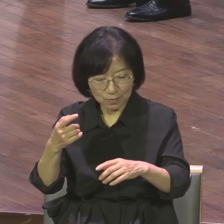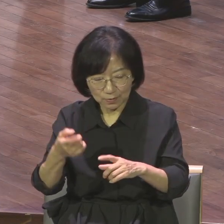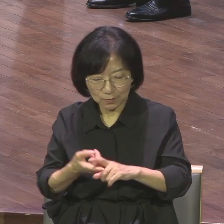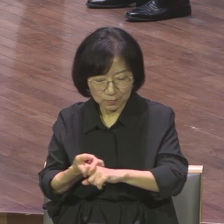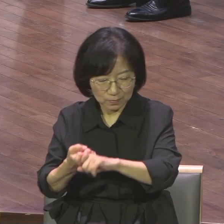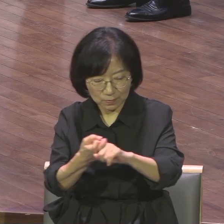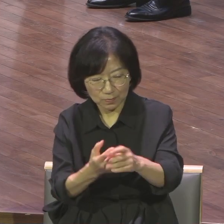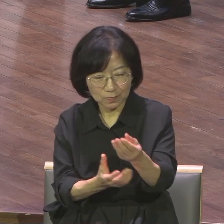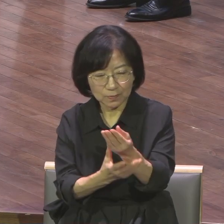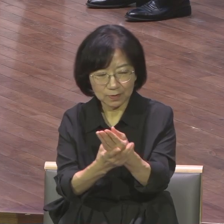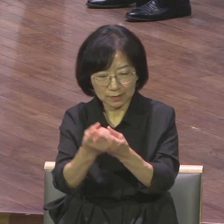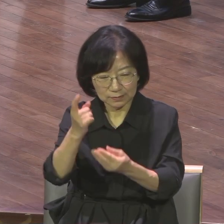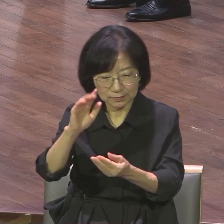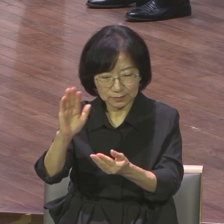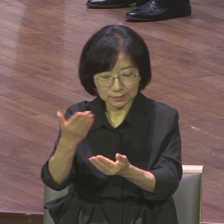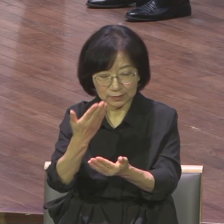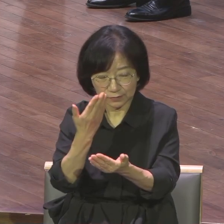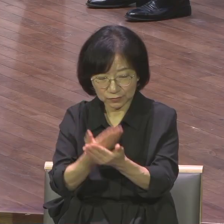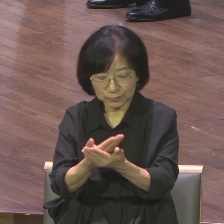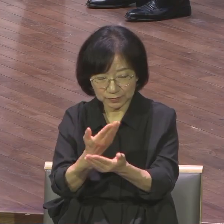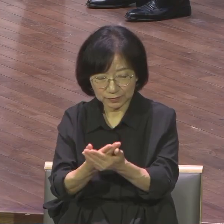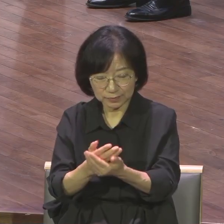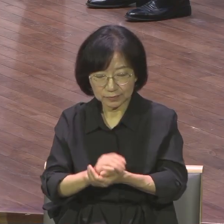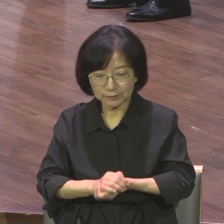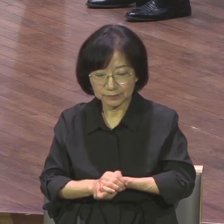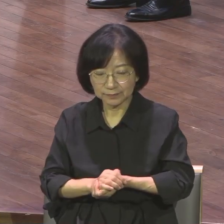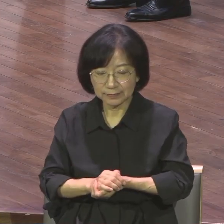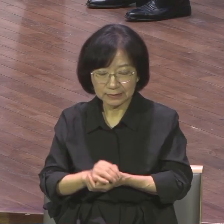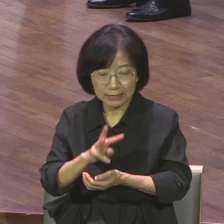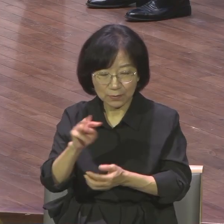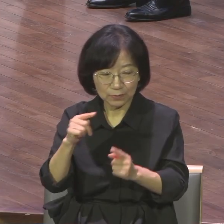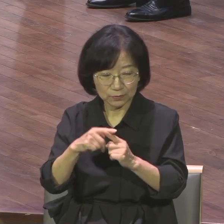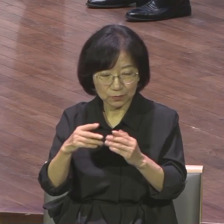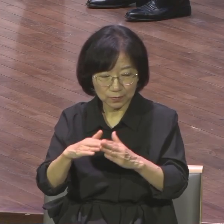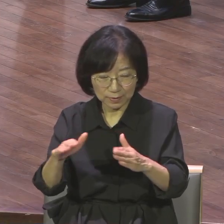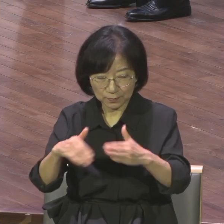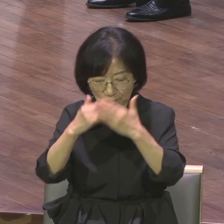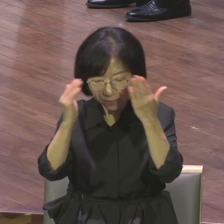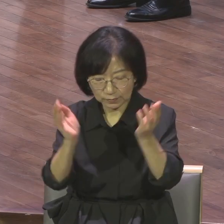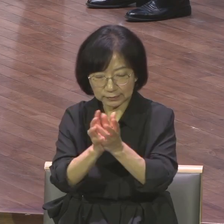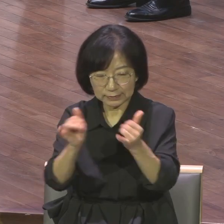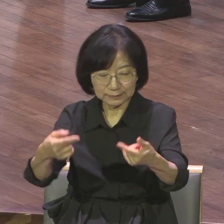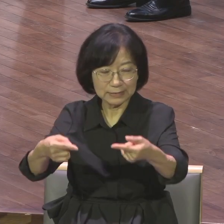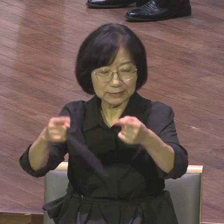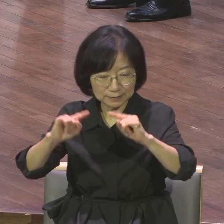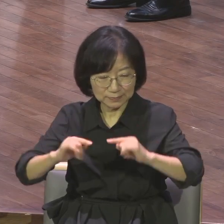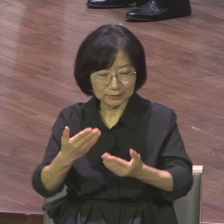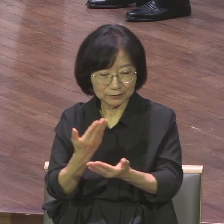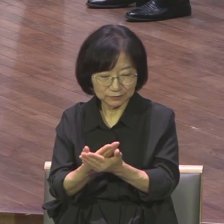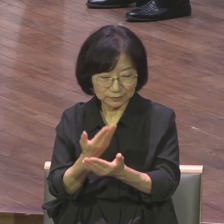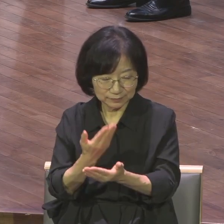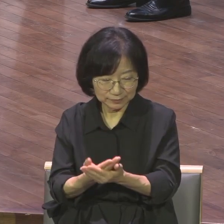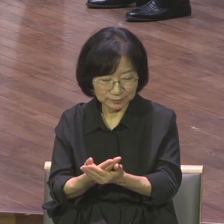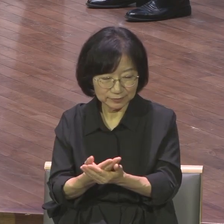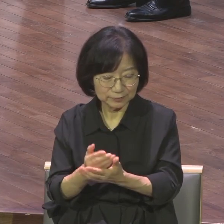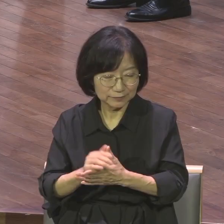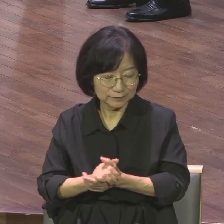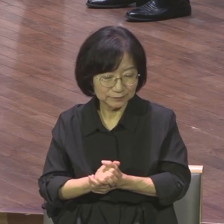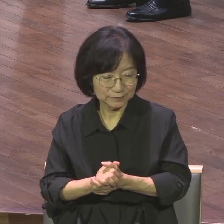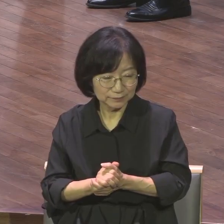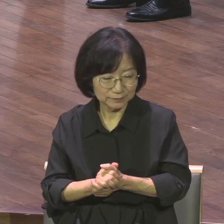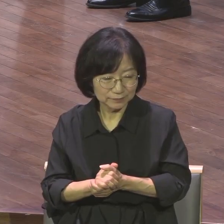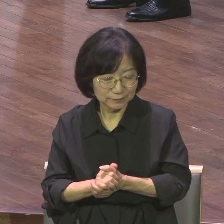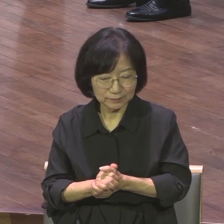하여 주옵소서. 우리 영계 모든 성도들이 다 참여할 수 있는 8월 1일 금요일 온종일 어른들을 위한